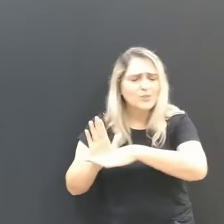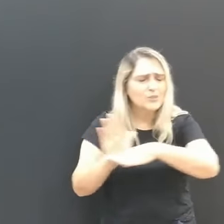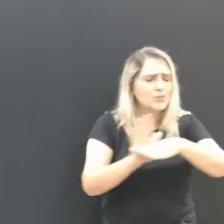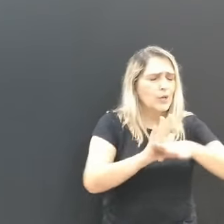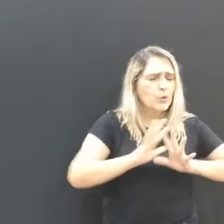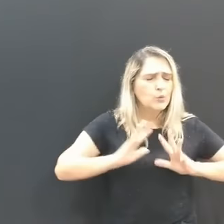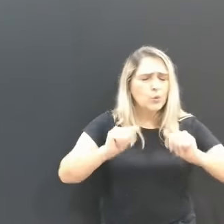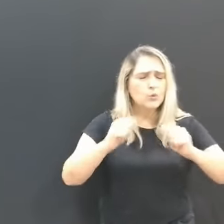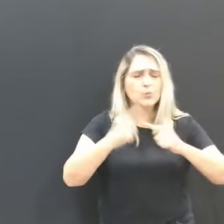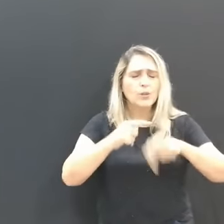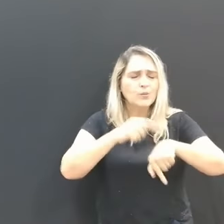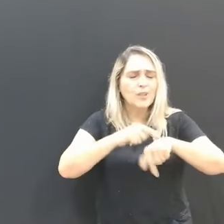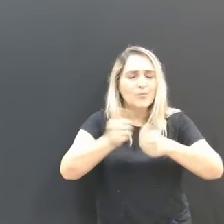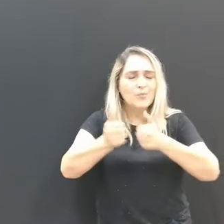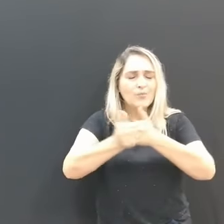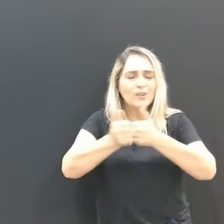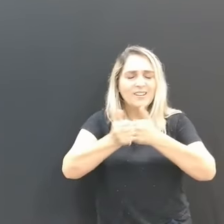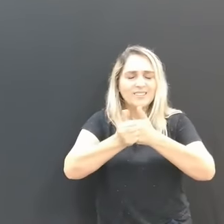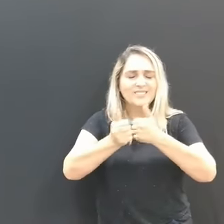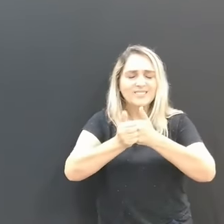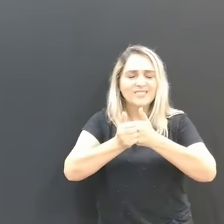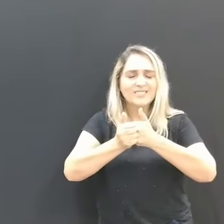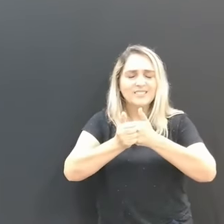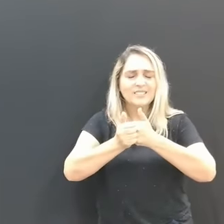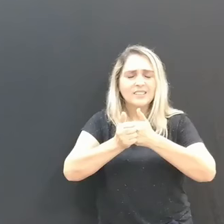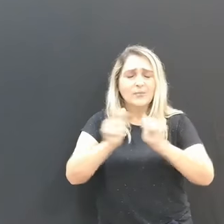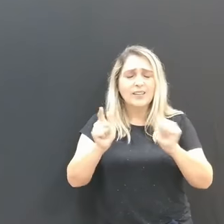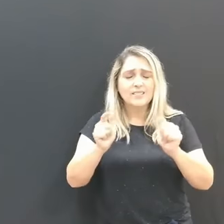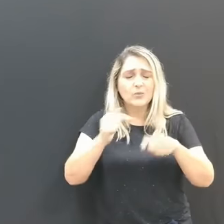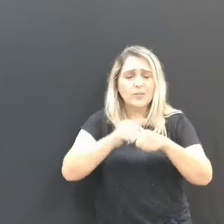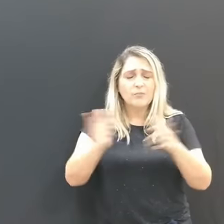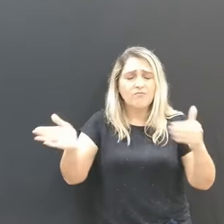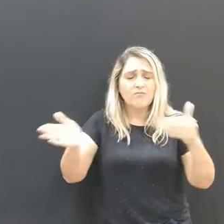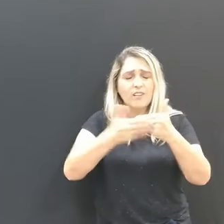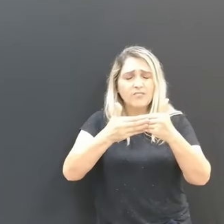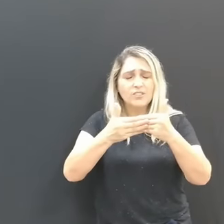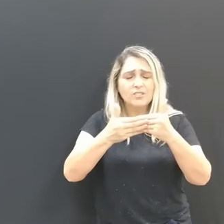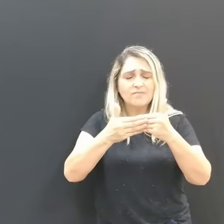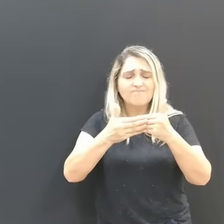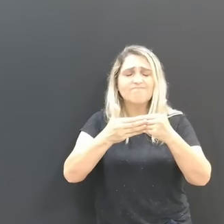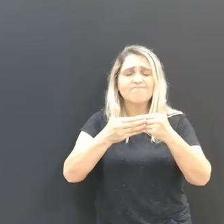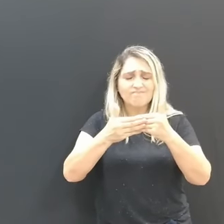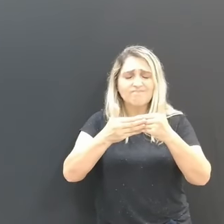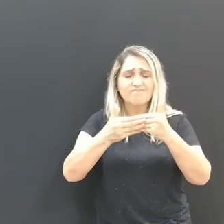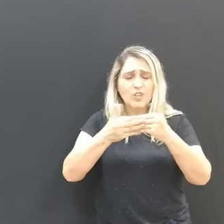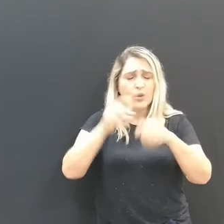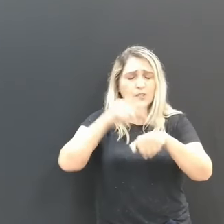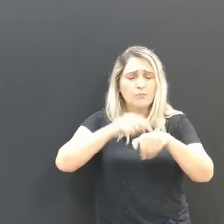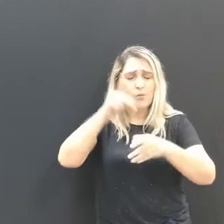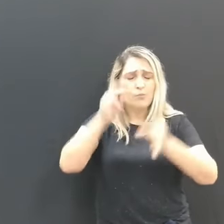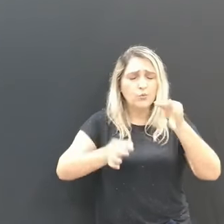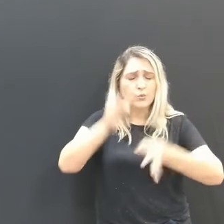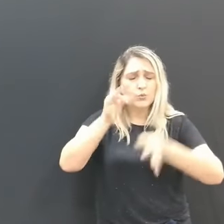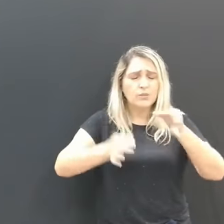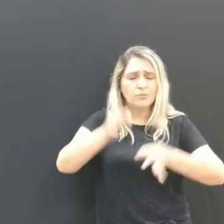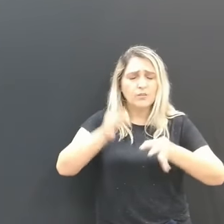todo jugo, todo peso, Senhor, que possa ser destruído. Mas que hoje, Senhor, possamos desejar a ter